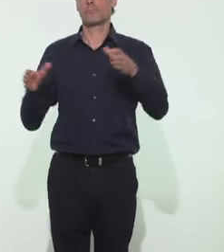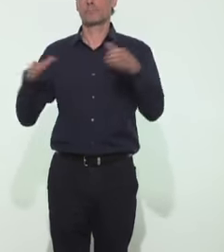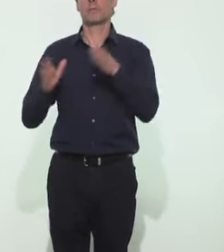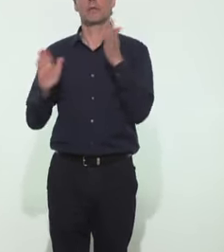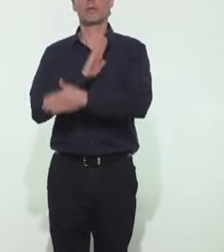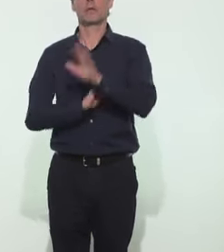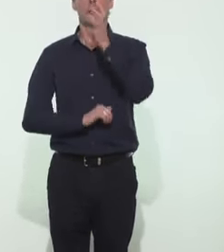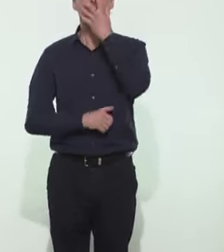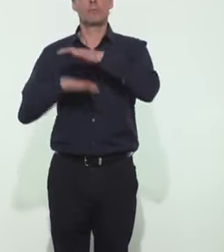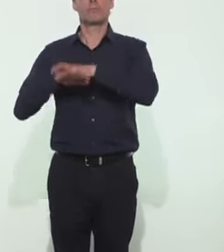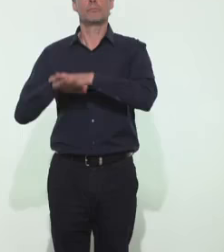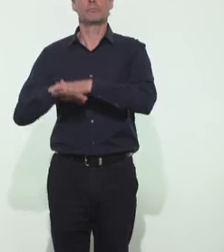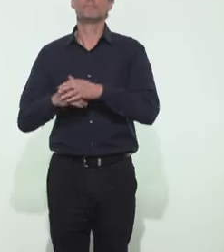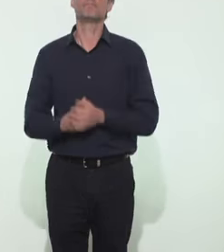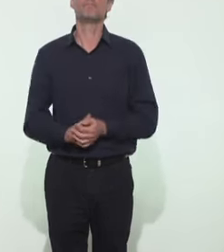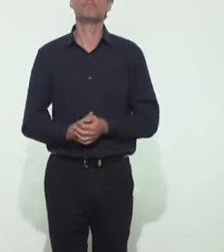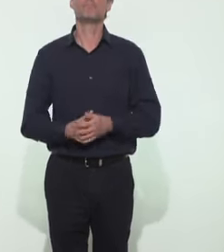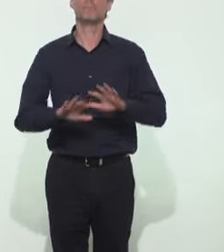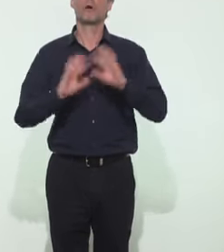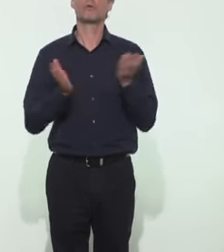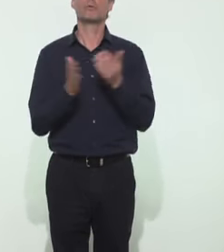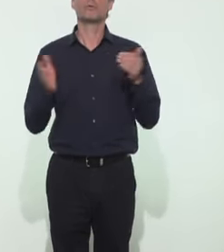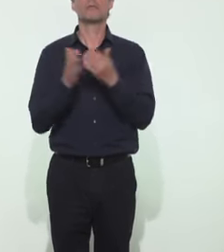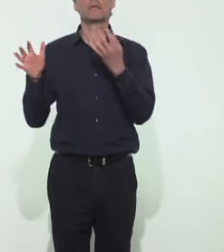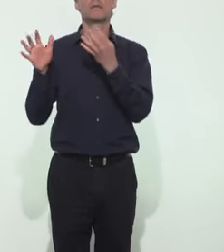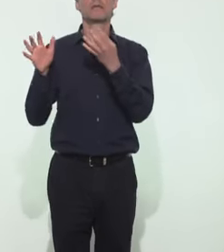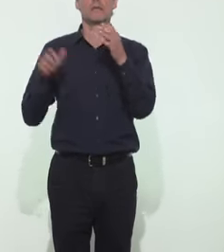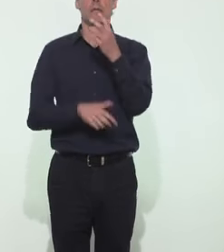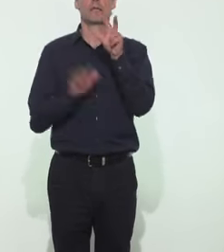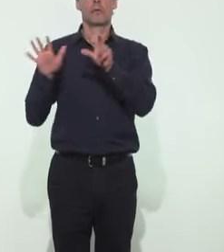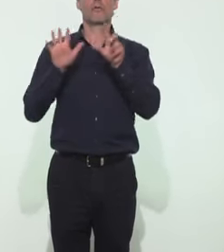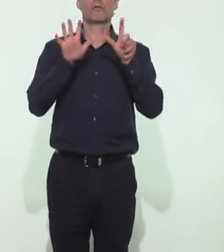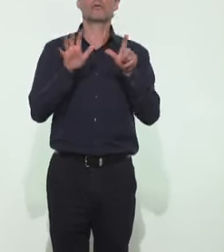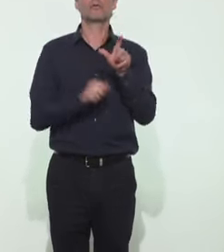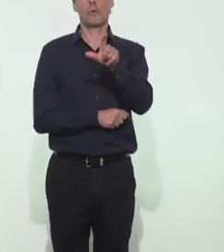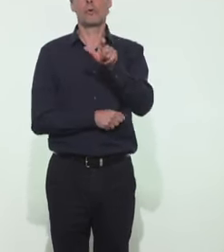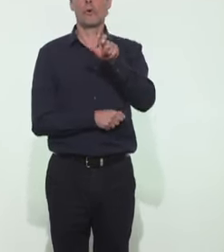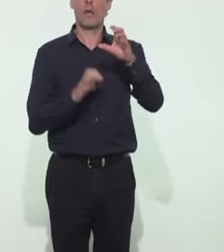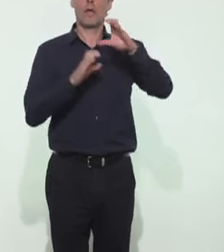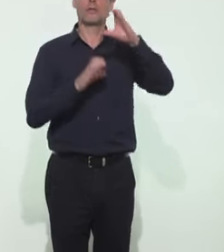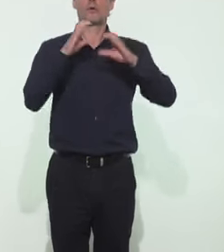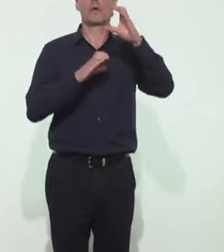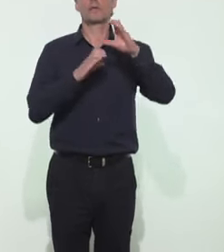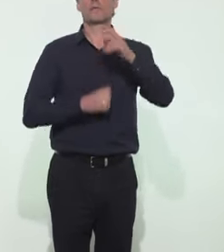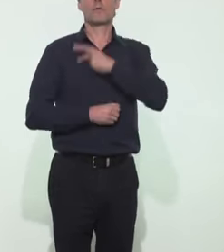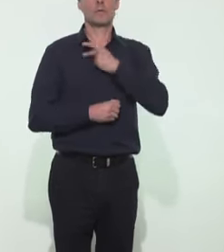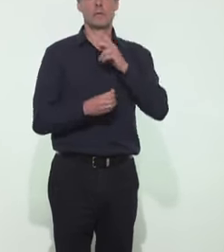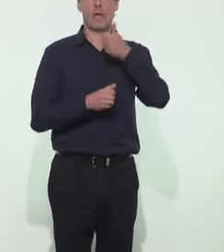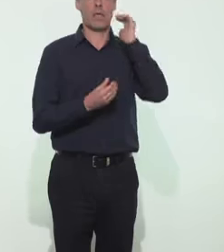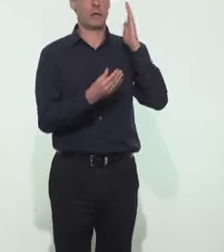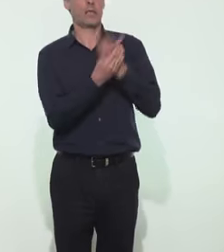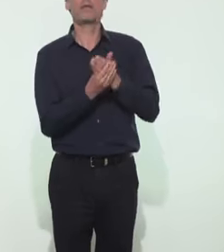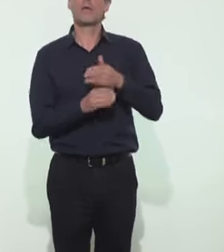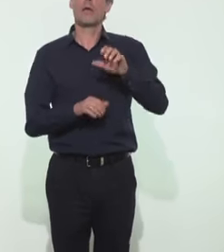direct en réanimation il ya eu mille 82 intervention de sos médecins hier entre 1038